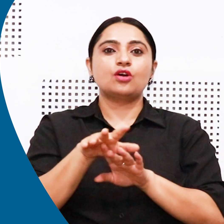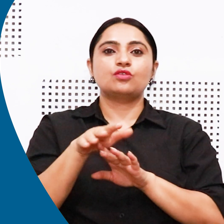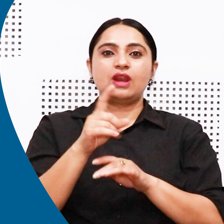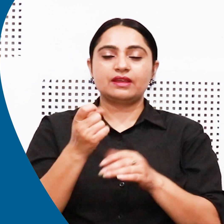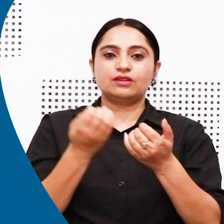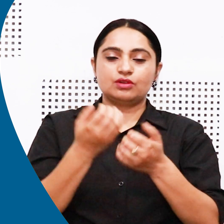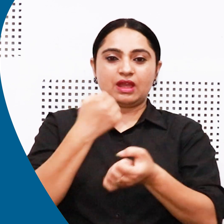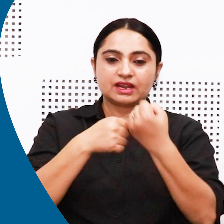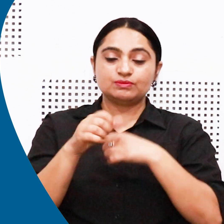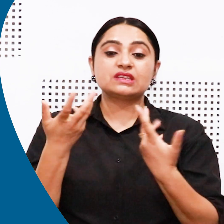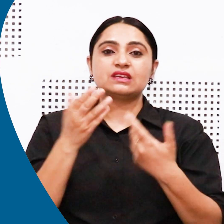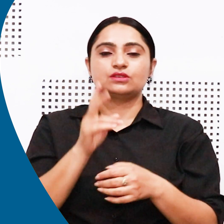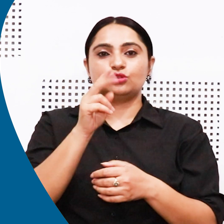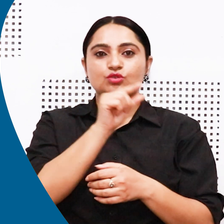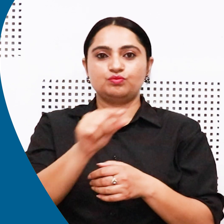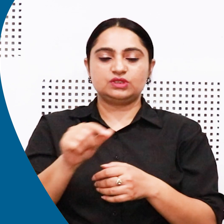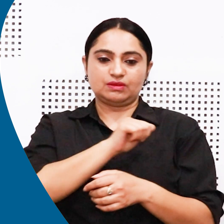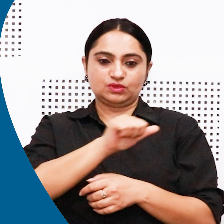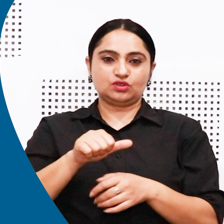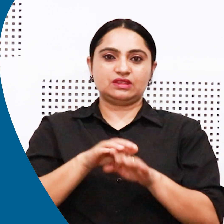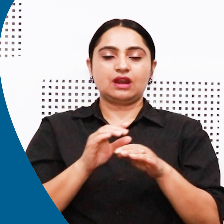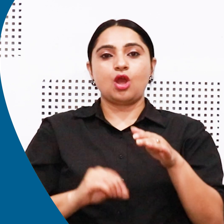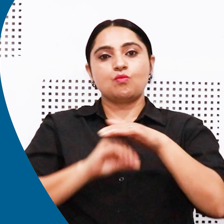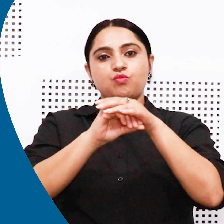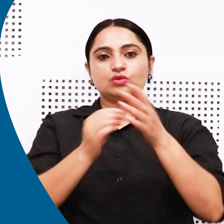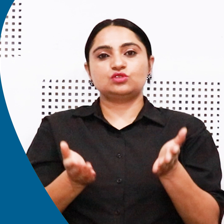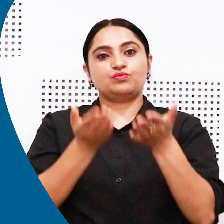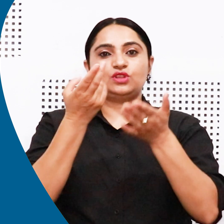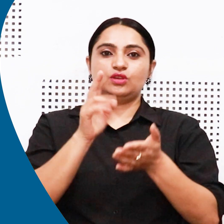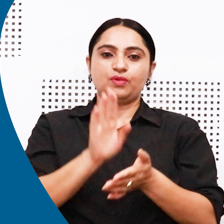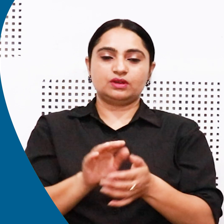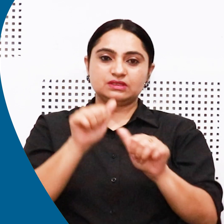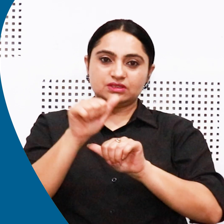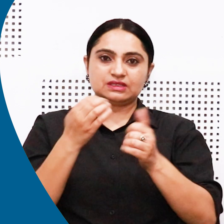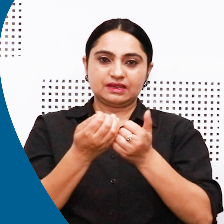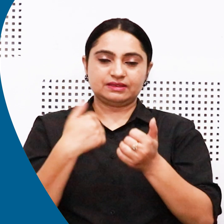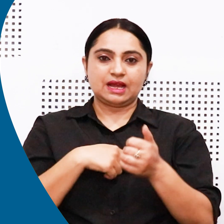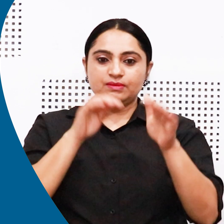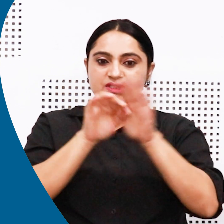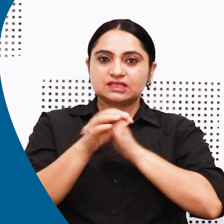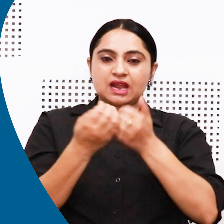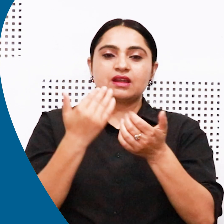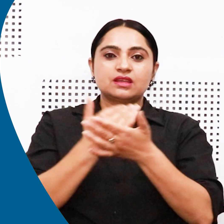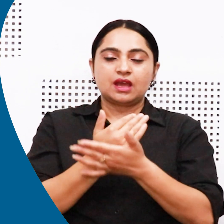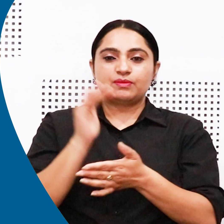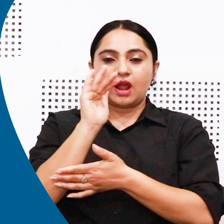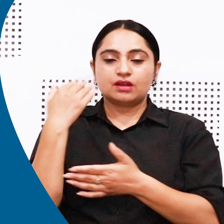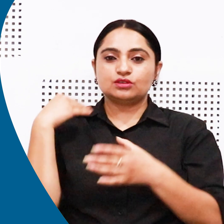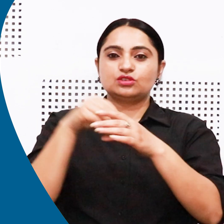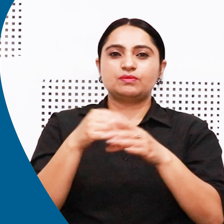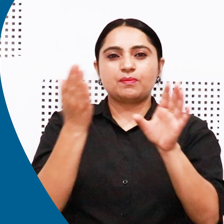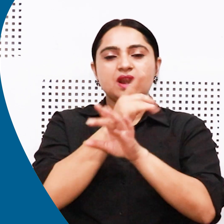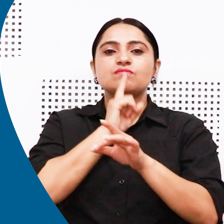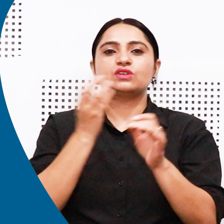गरिरहेका क्रियाकलापहरू के छ त, यो विषयमा आम जनताको चाहिँ पहुँच वृद्धि भएको छ, जसले गर्दा हामीले सञ्चालन गर्ने कार्यक्रममा नागरिकको सहभागिता विगतका